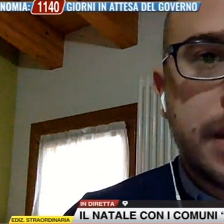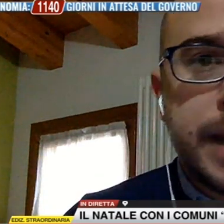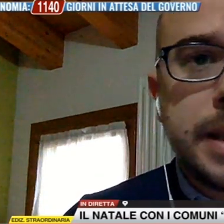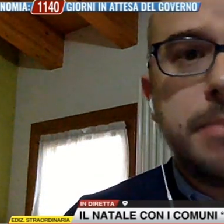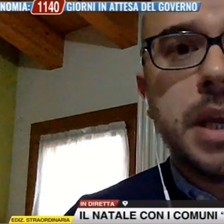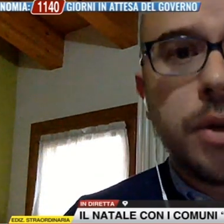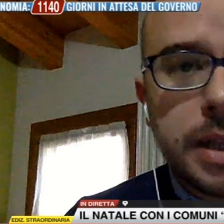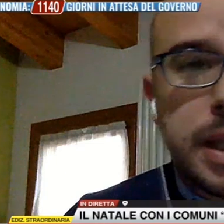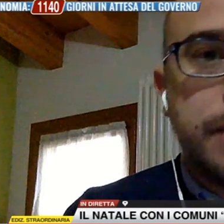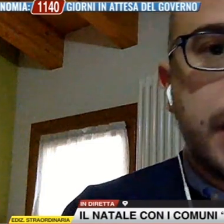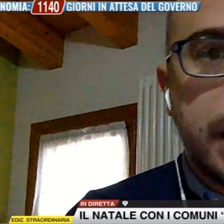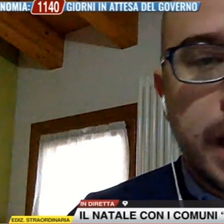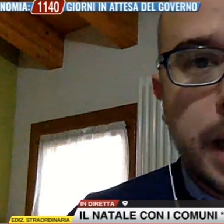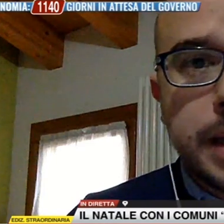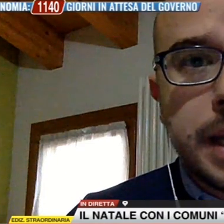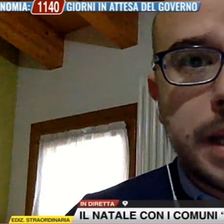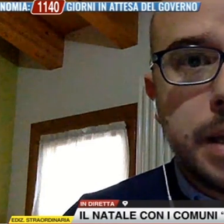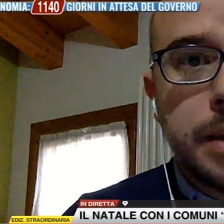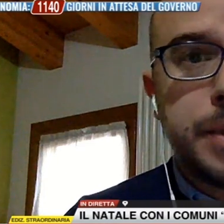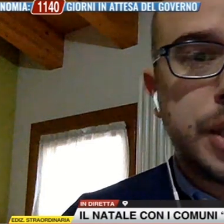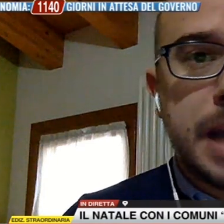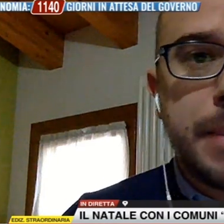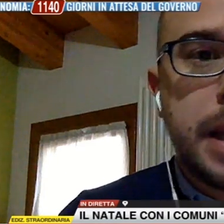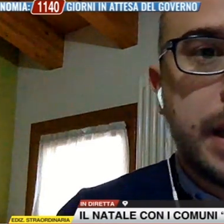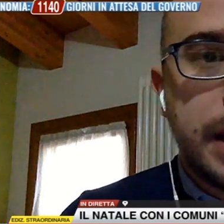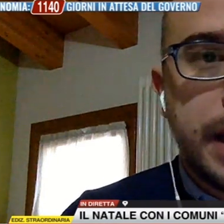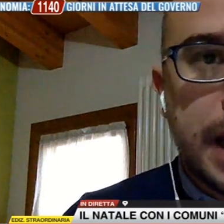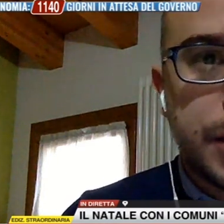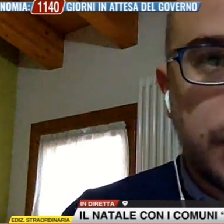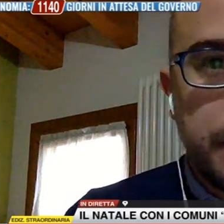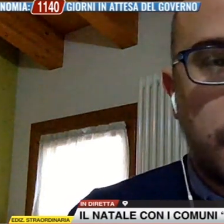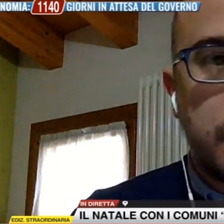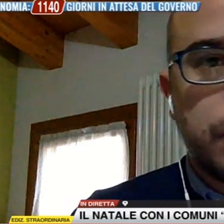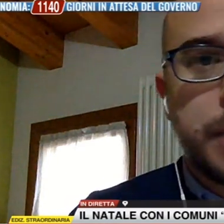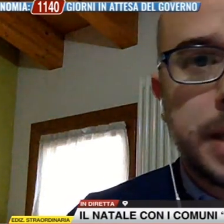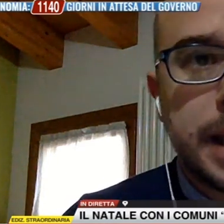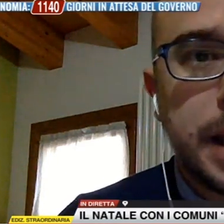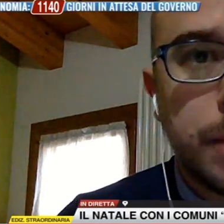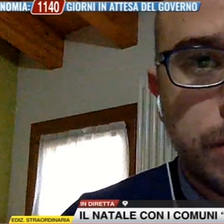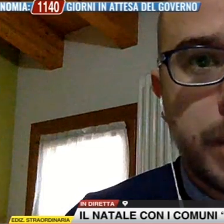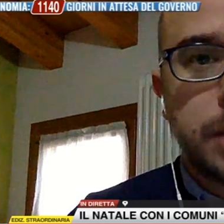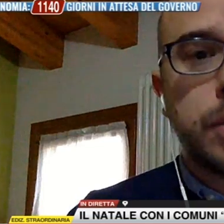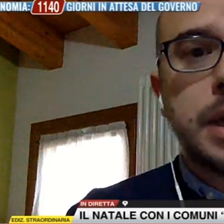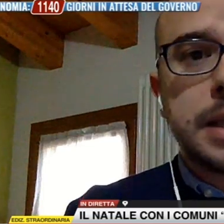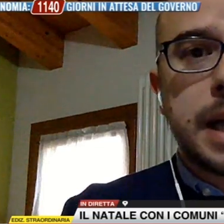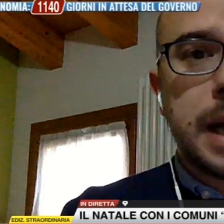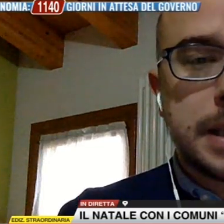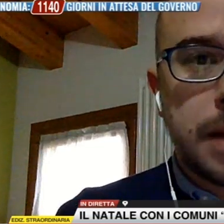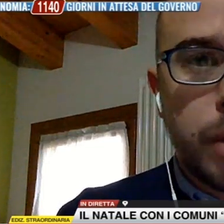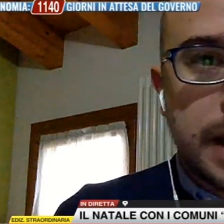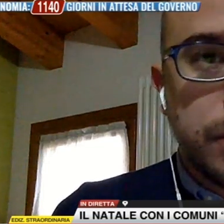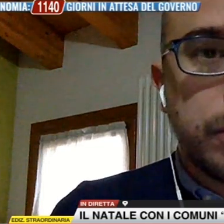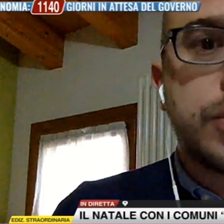sugli interventi migliorativi del PCM, lì lascio la parola naturalmente a chi in questo momento